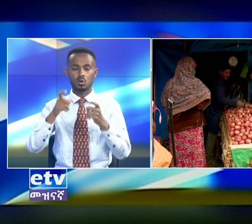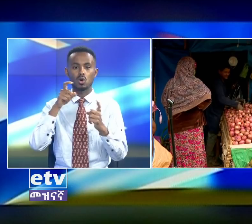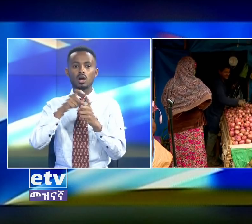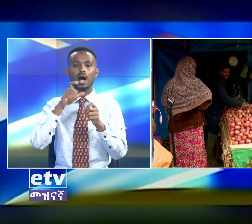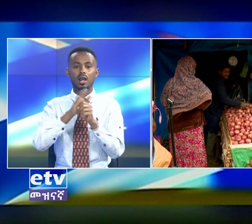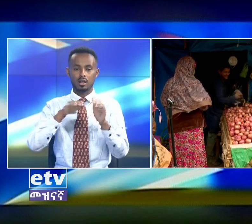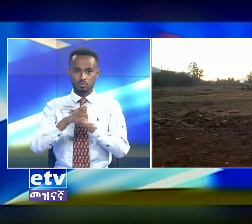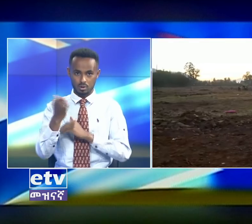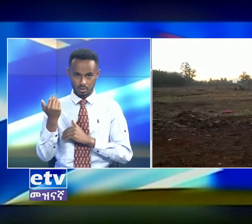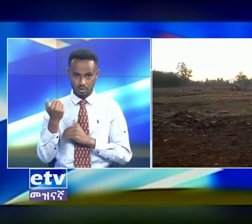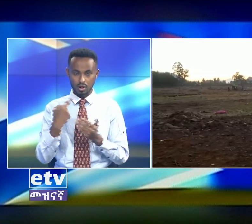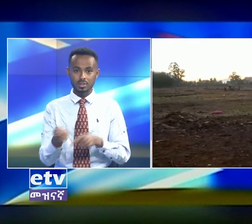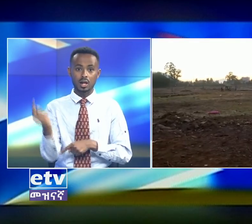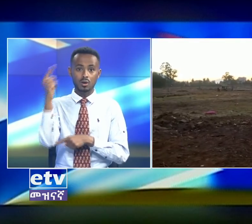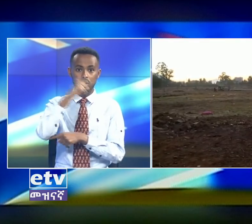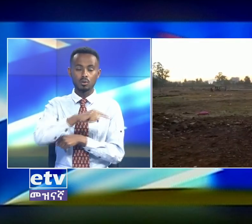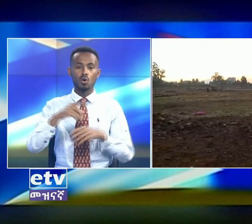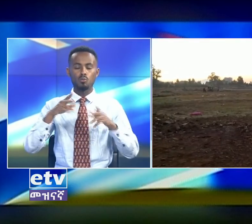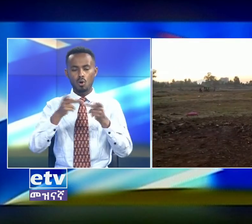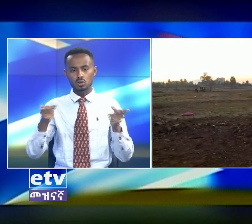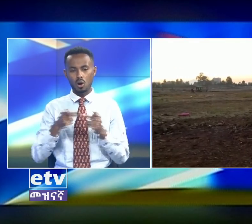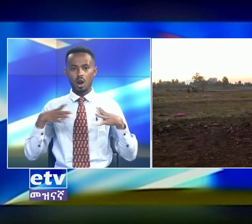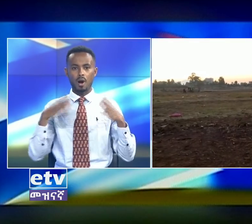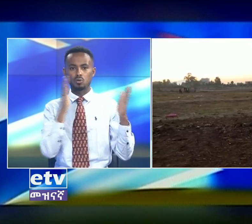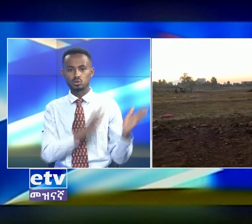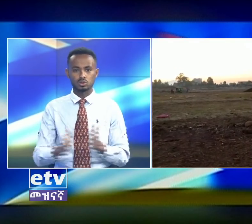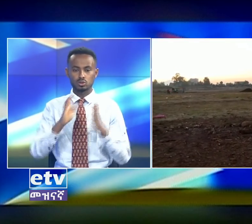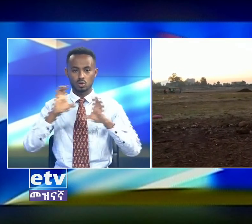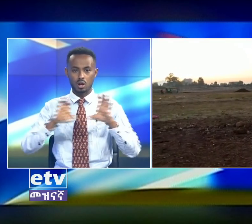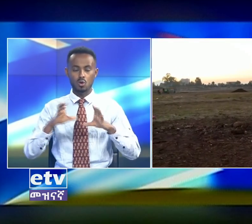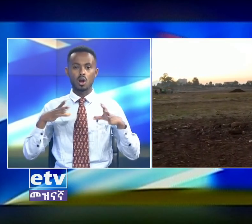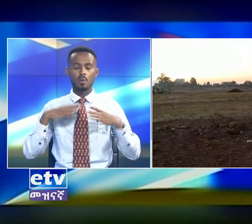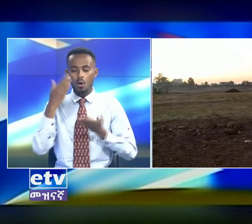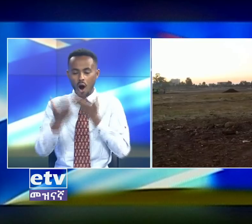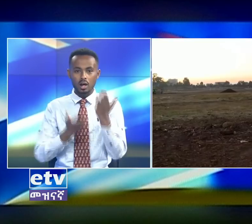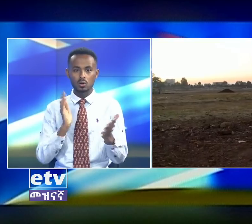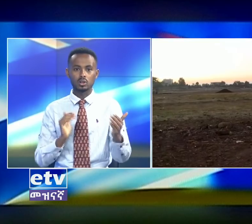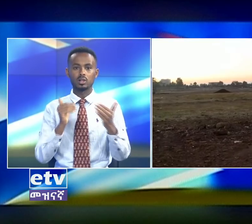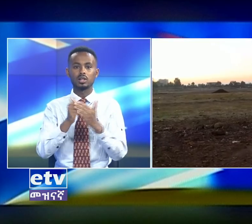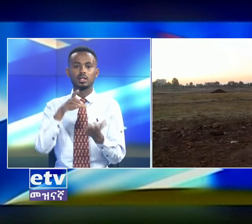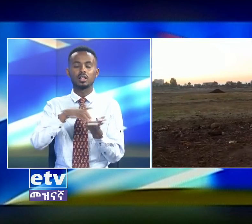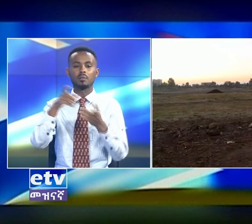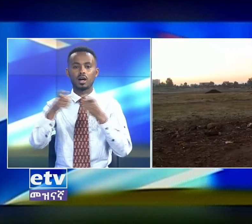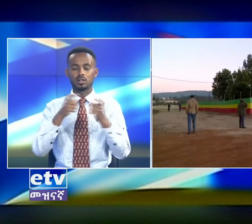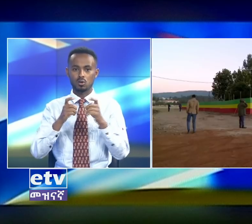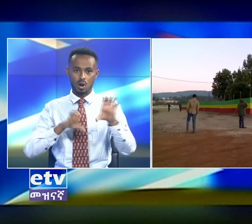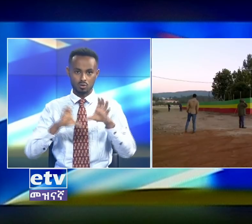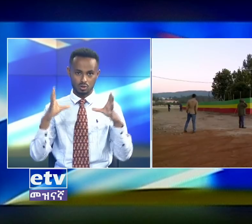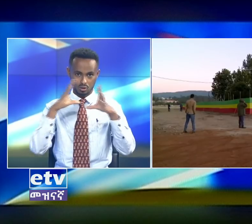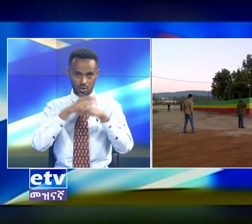ገብቶ ነበር። በዛሬው ዕለትም ቦታውን ለበዓሉ ዝግጁ አድርጎ ለበዓሉ አገልግሎት እንዲደርስ ከተማ አስተዳደሩ